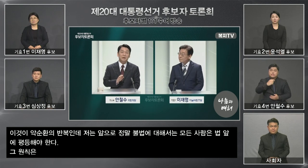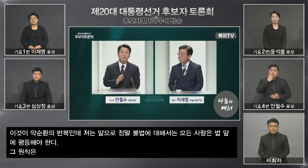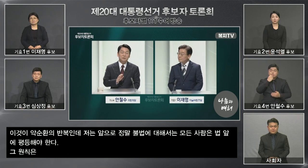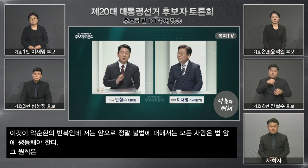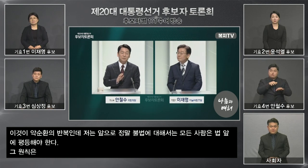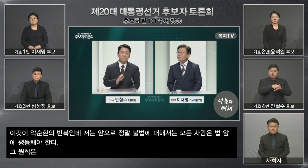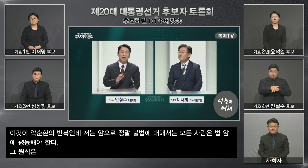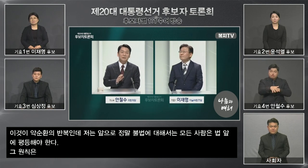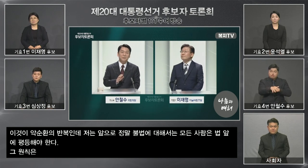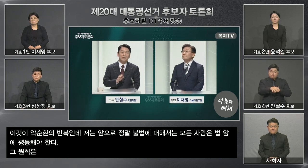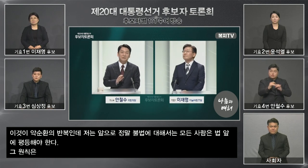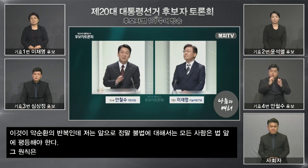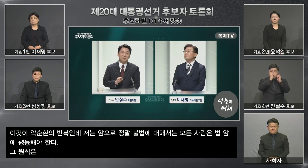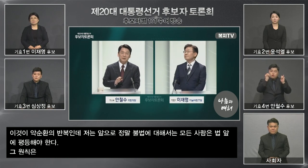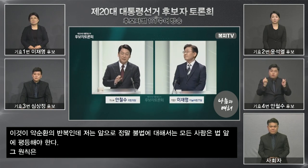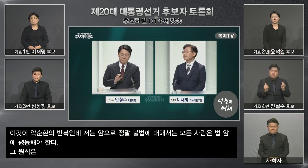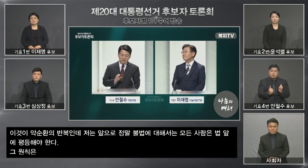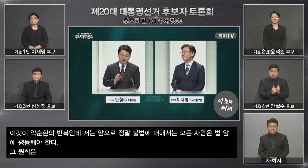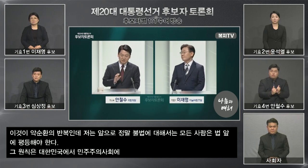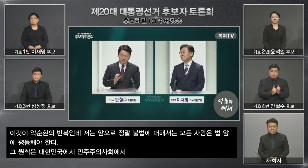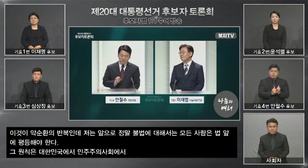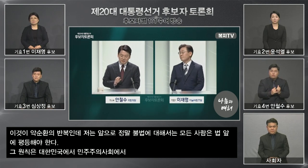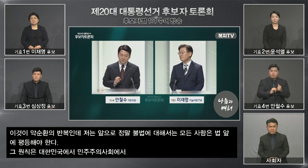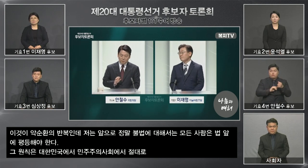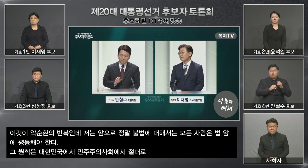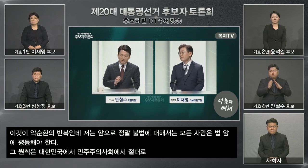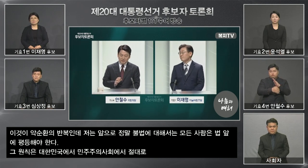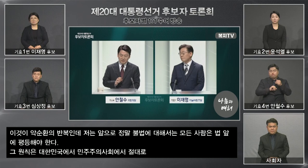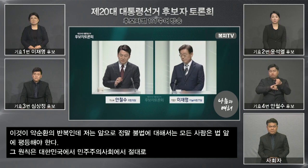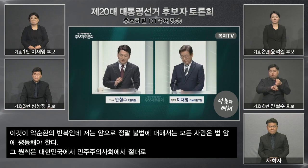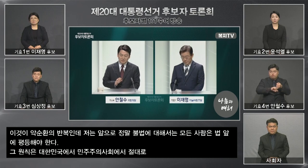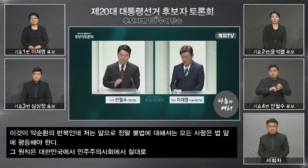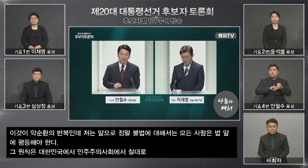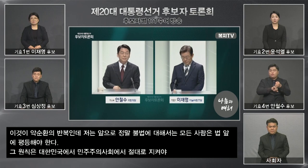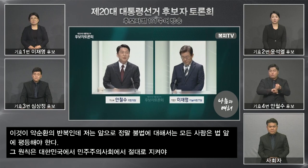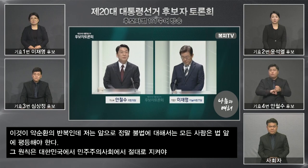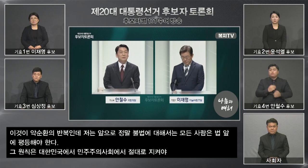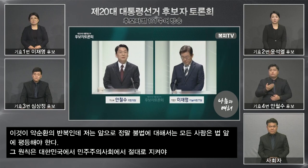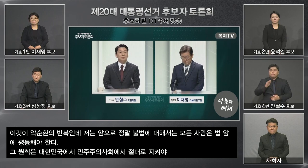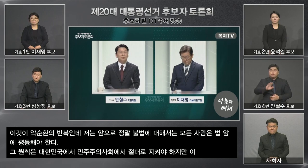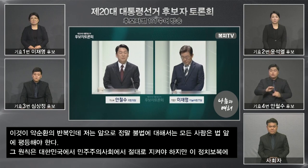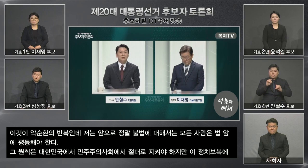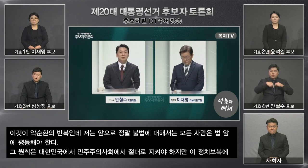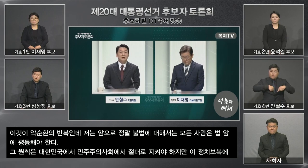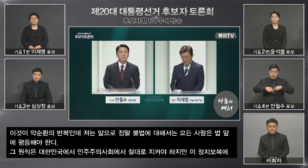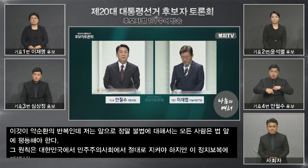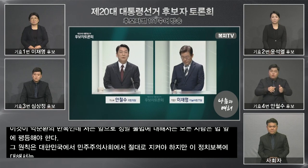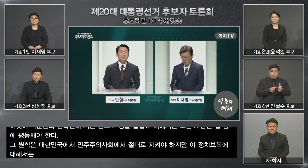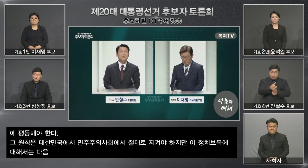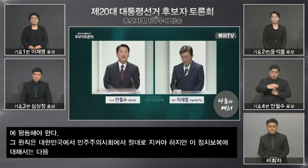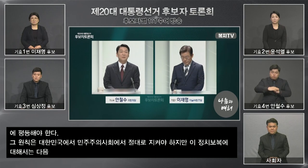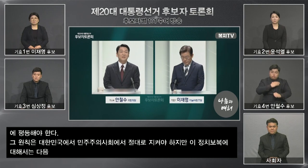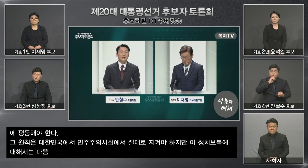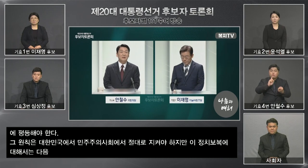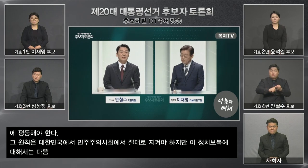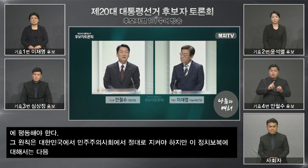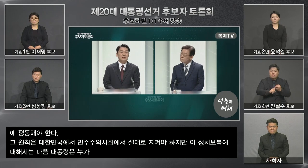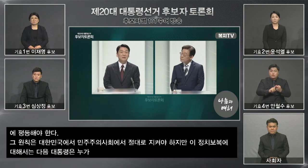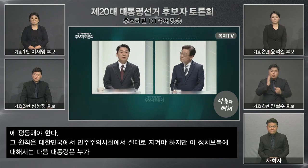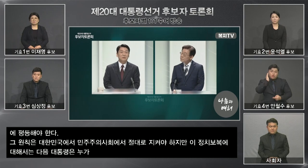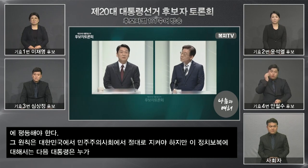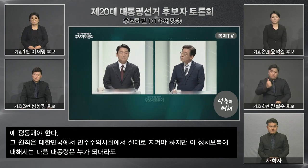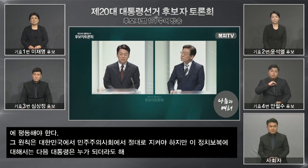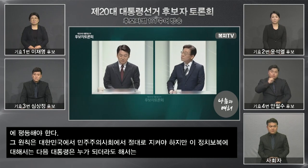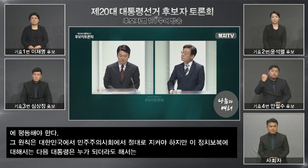지켜둬야 하지만 이 정치 보복에 대해서는 다음 대통령은 누가 되더라도 해서는 안 된다.